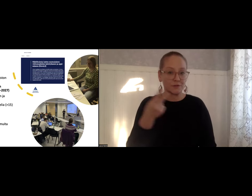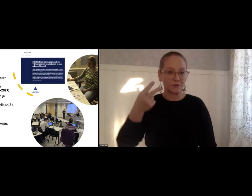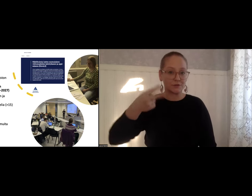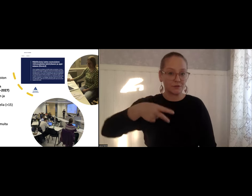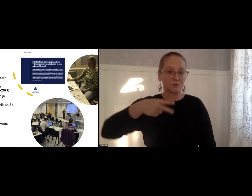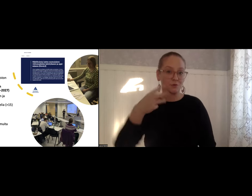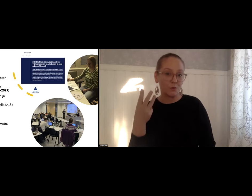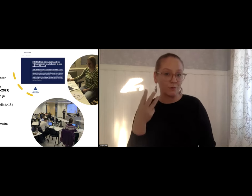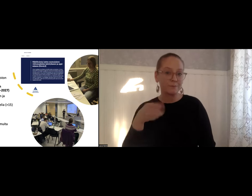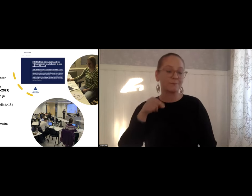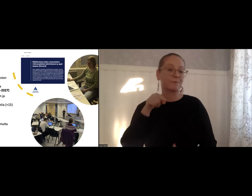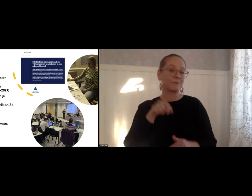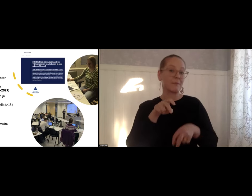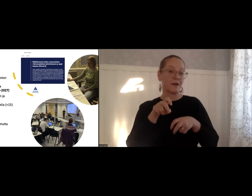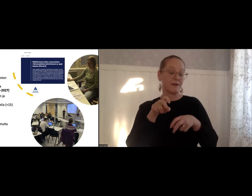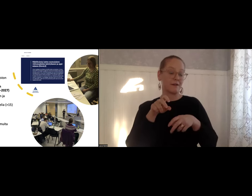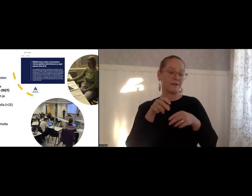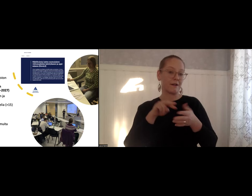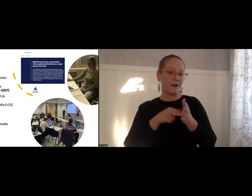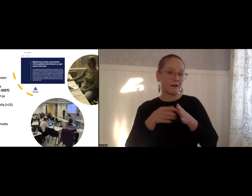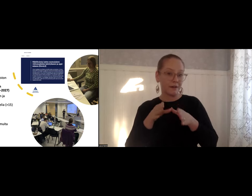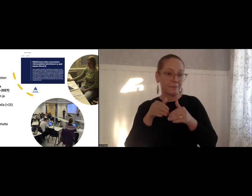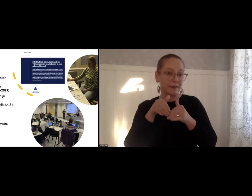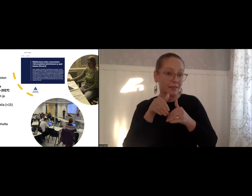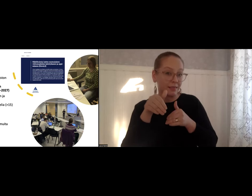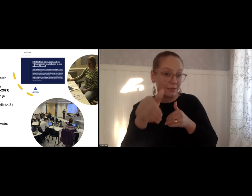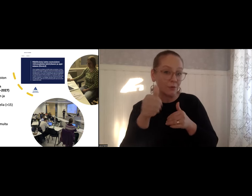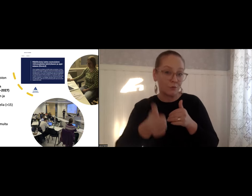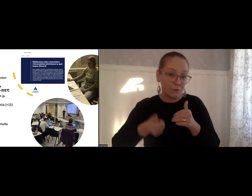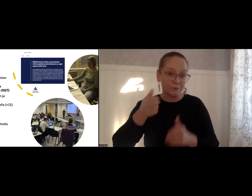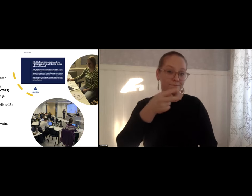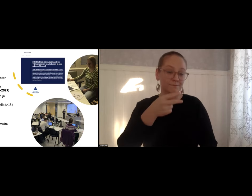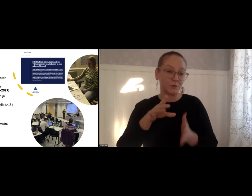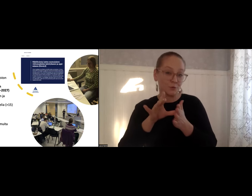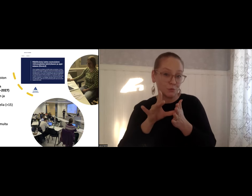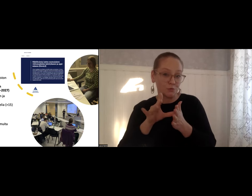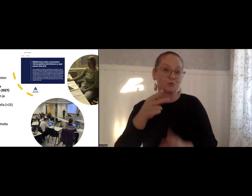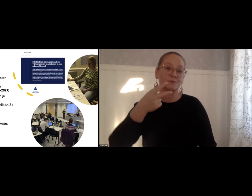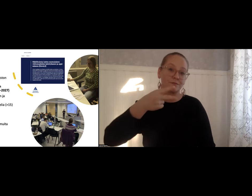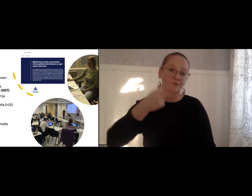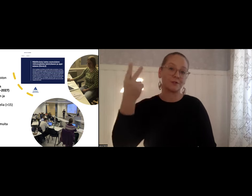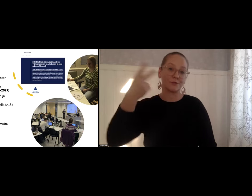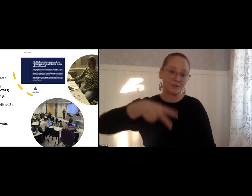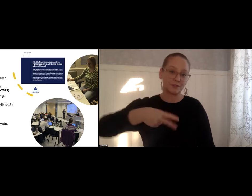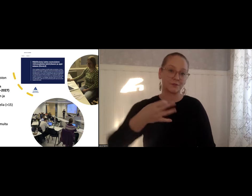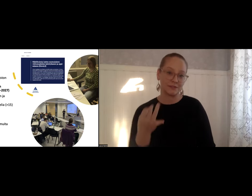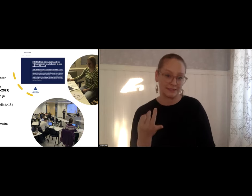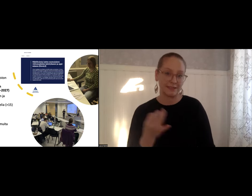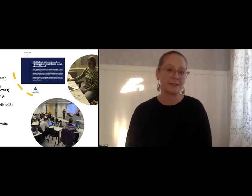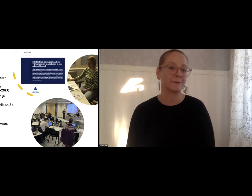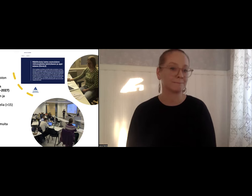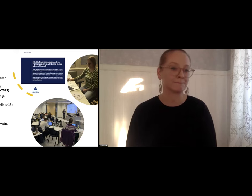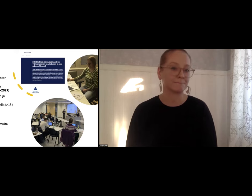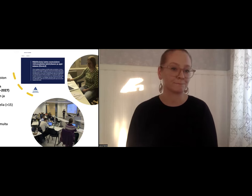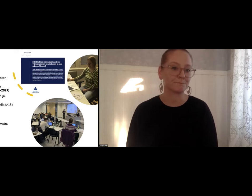Ja hanke käynnistyi vuonna 2023 syksyllä ja sen on tarkoitus jatkua